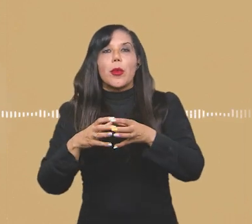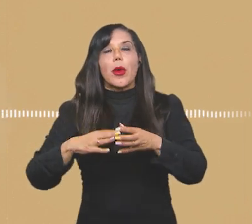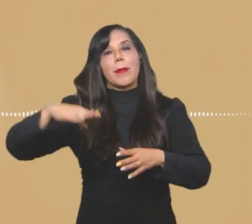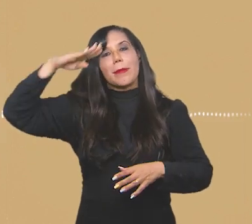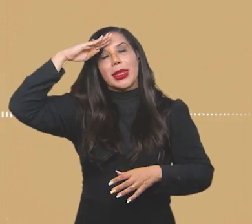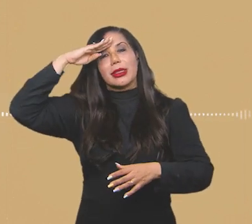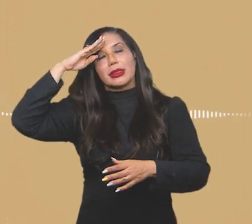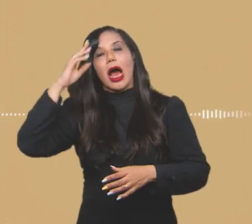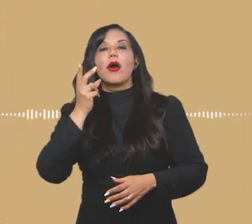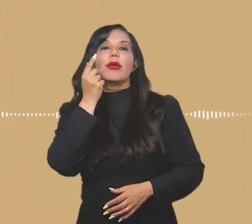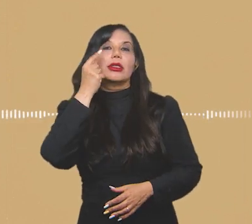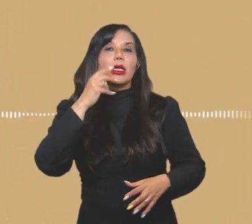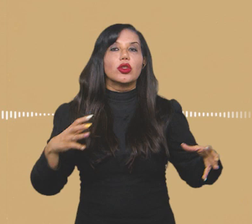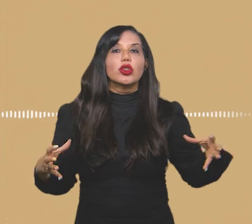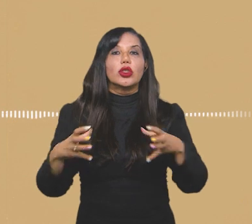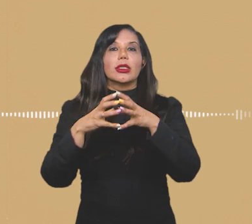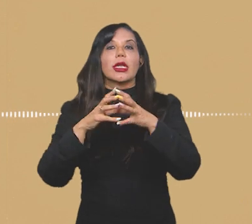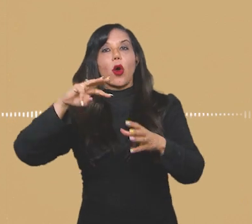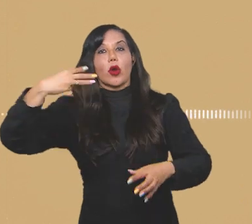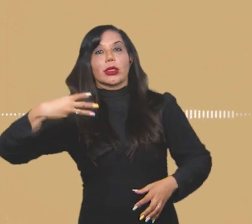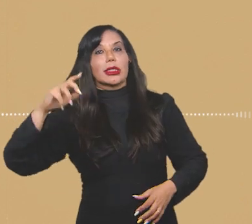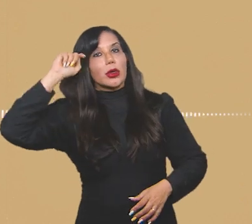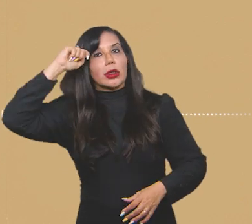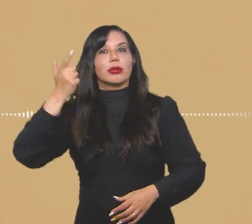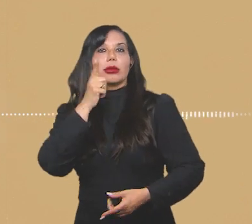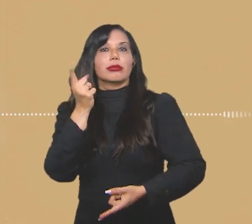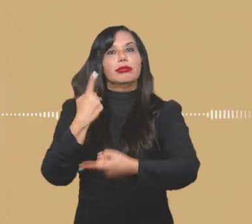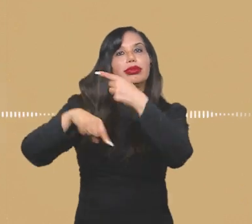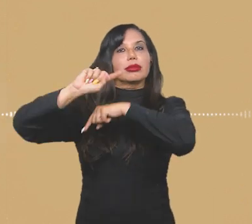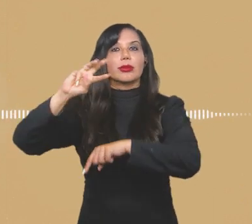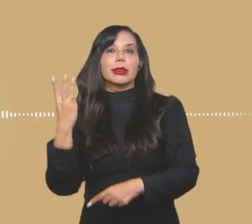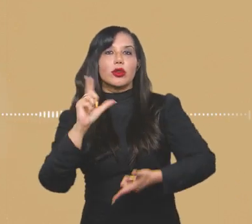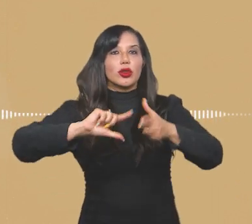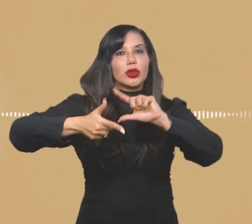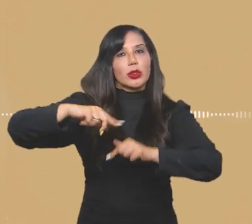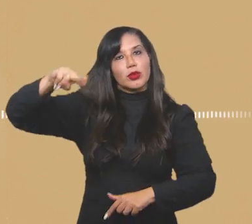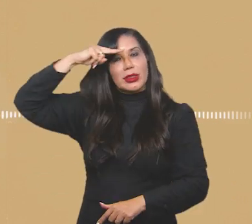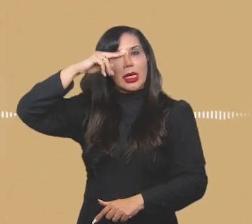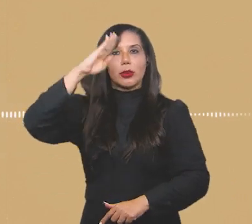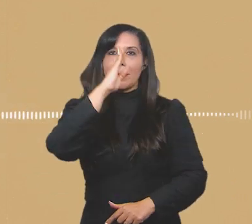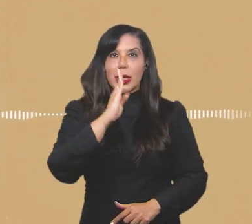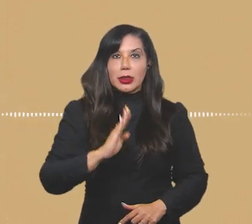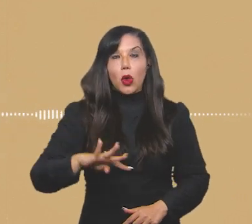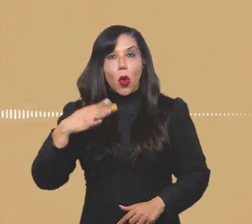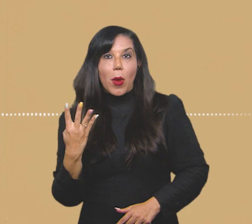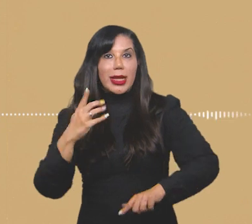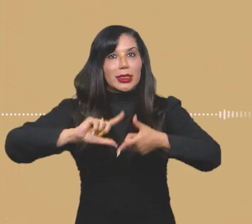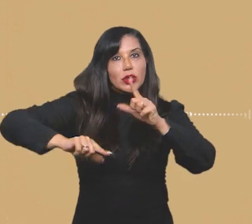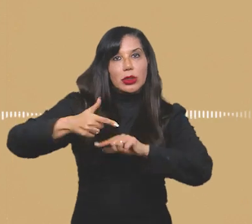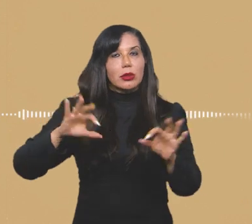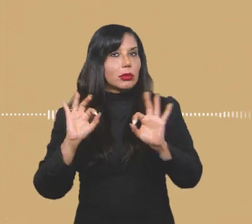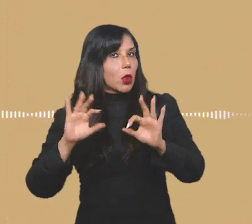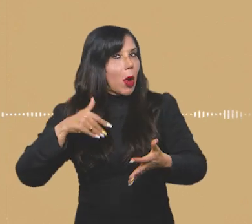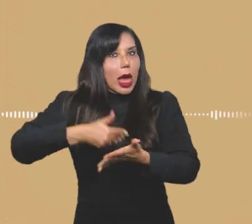é general de divisão, ou seja, o terceiro negro a atingir o posto de 3 estrelas no Exército Brasileiro.